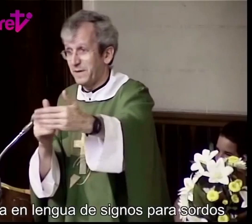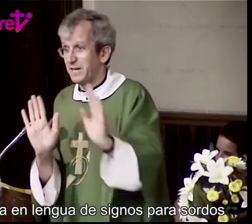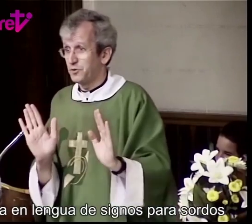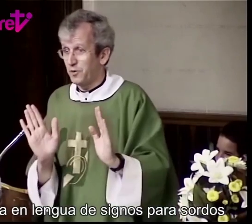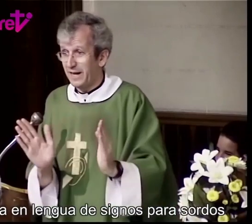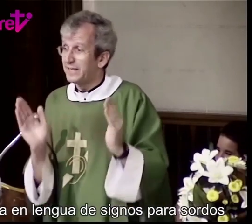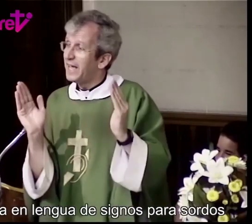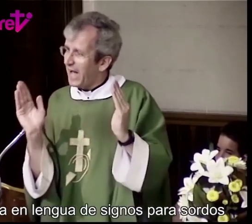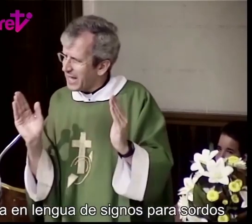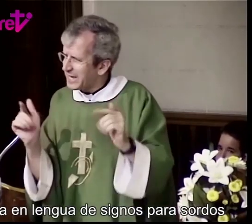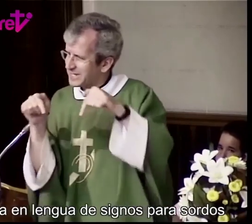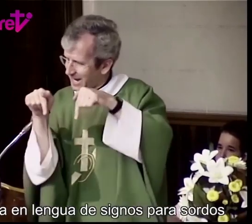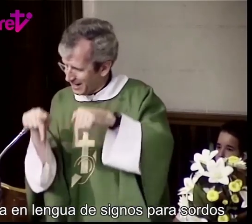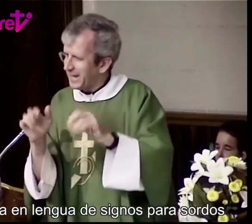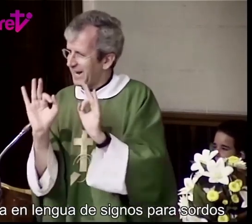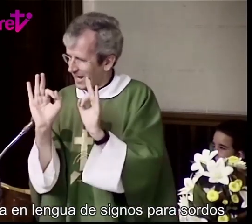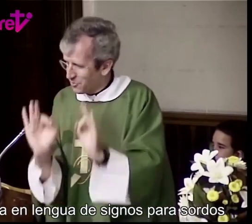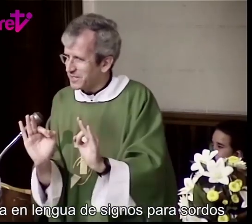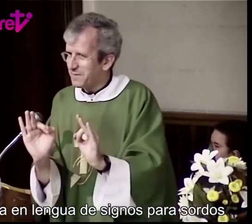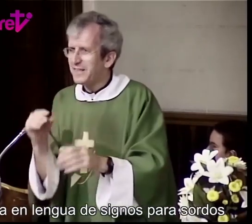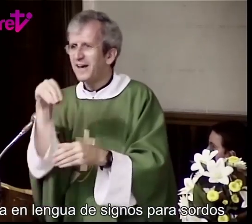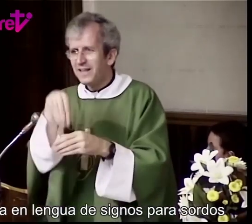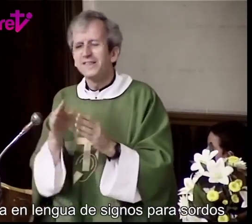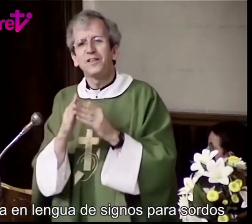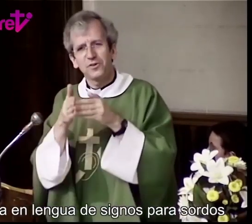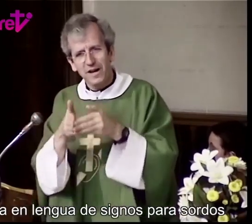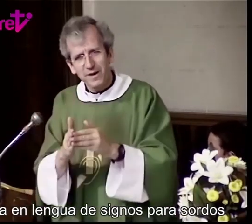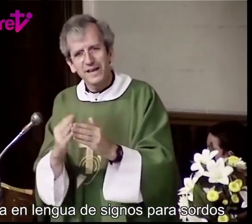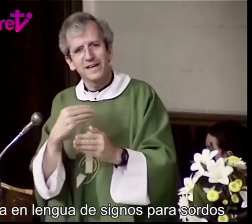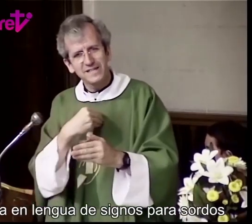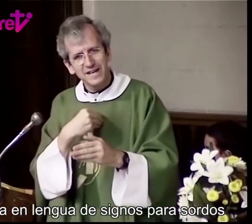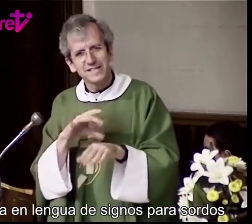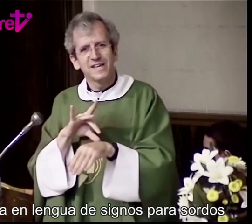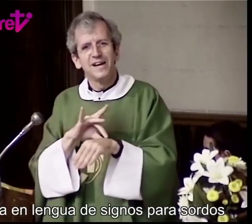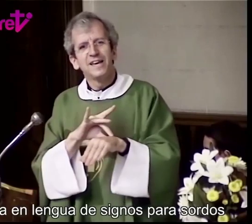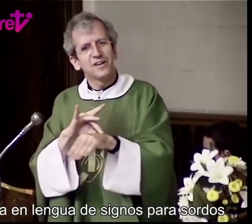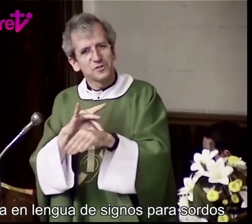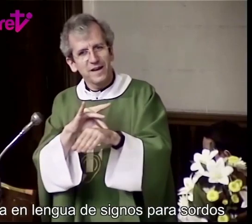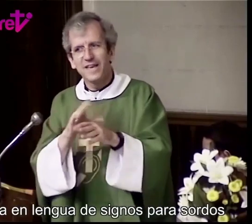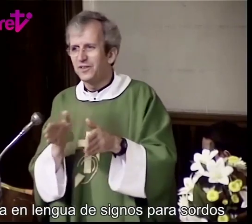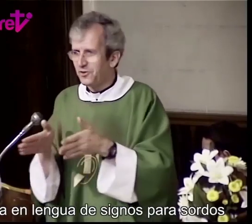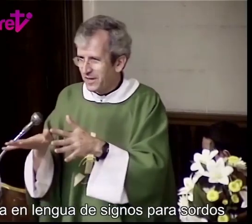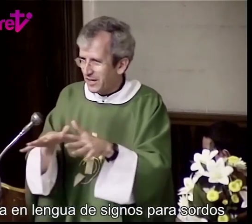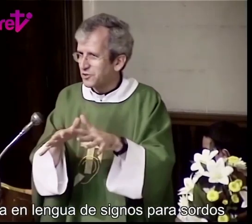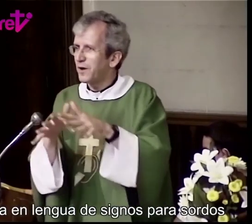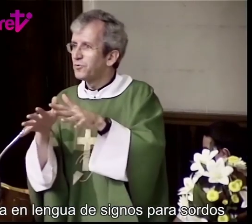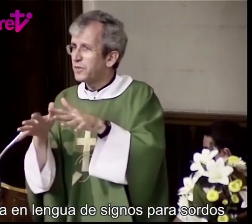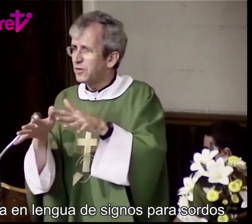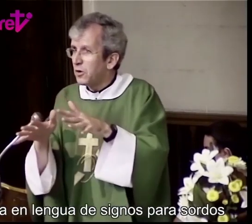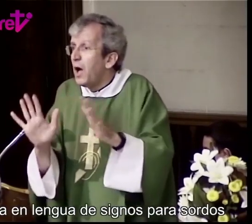pasamos por delante. Hay que estar en la justa medida dentro de la barca, que es la Iglesia, que nos va guiando, que nos va conduciendo,